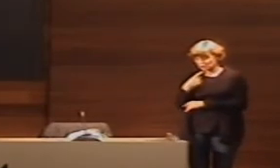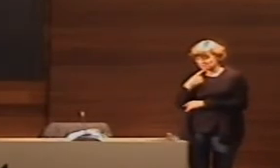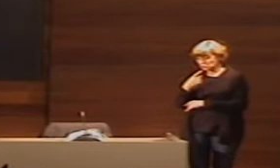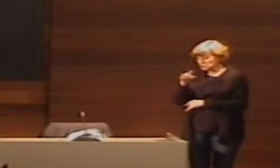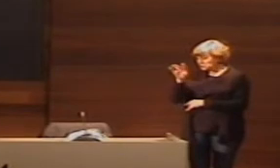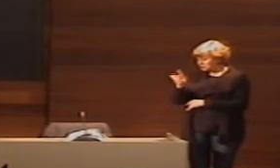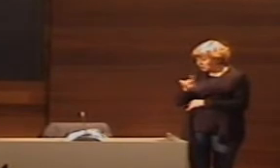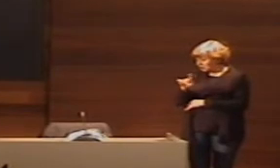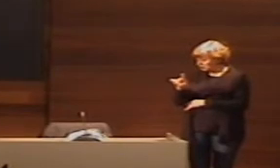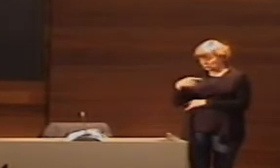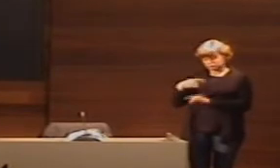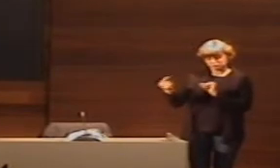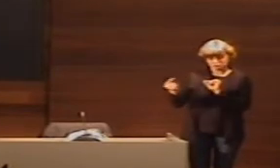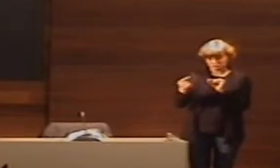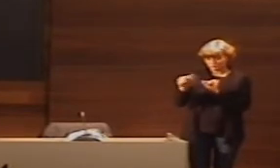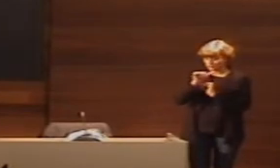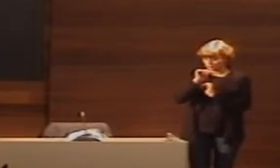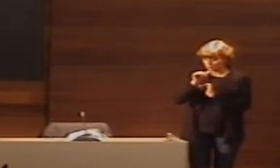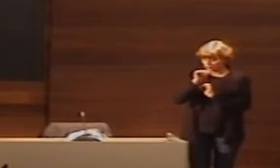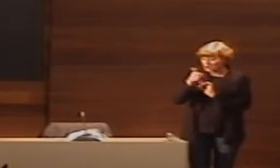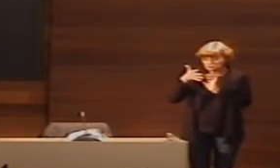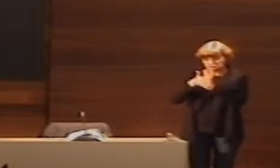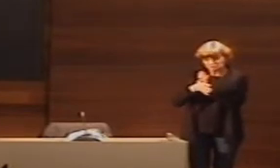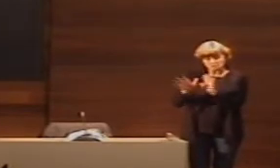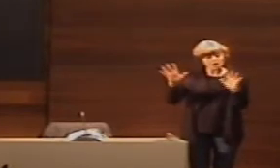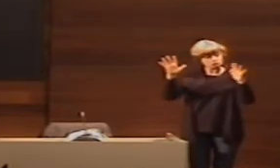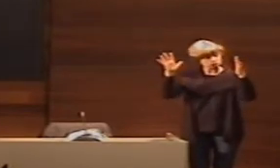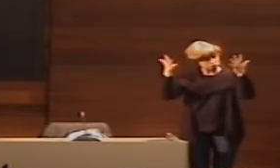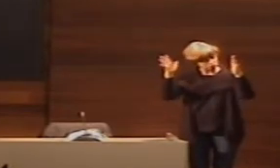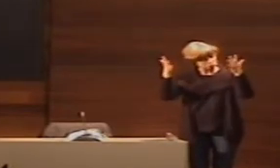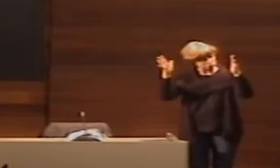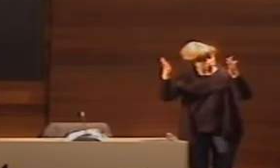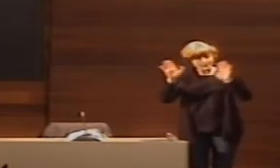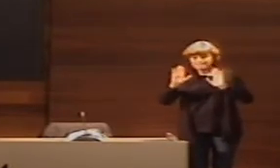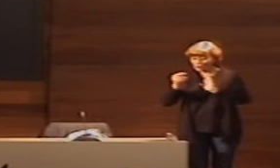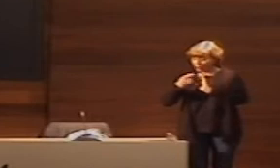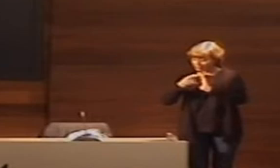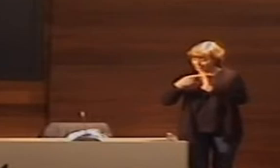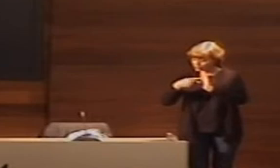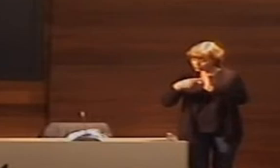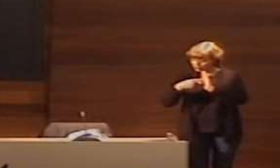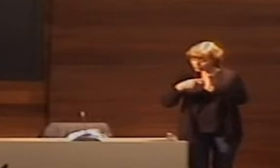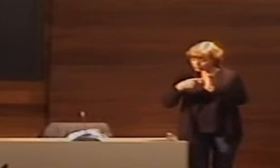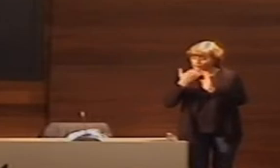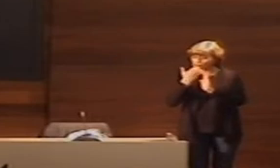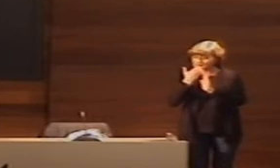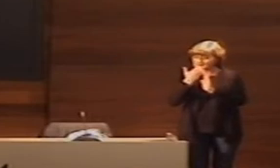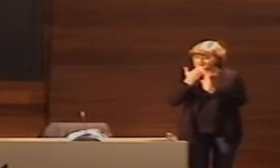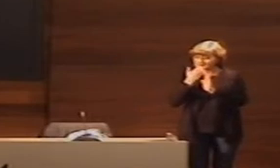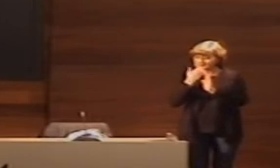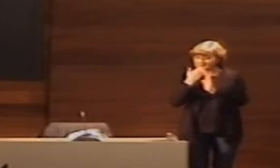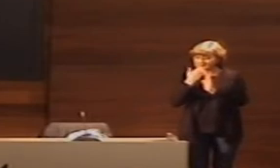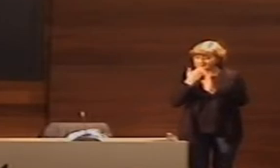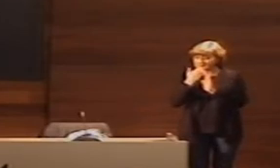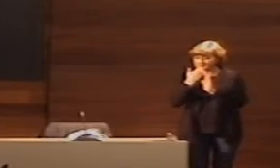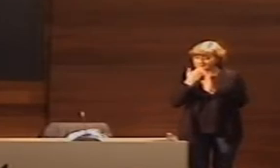no lo voy a discutir. Es un buen dato. Pero ese dato, si se fracciona entre